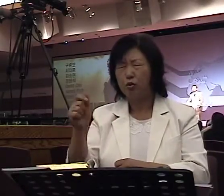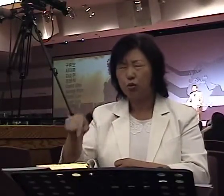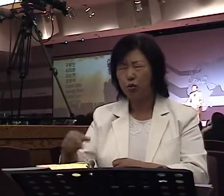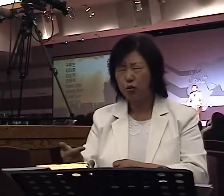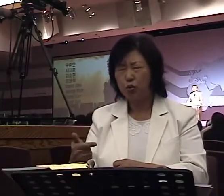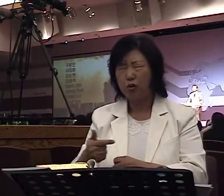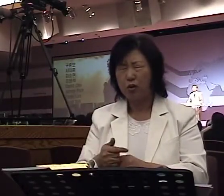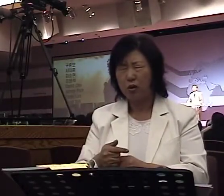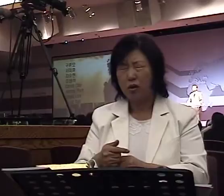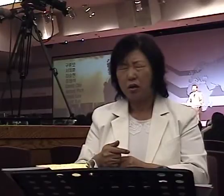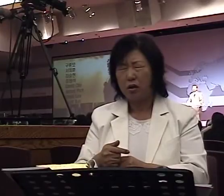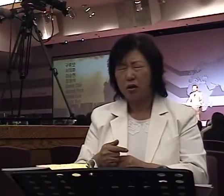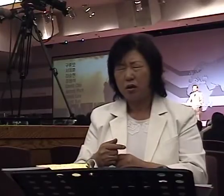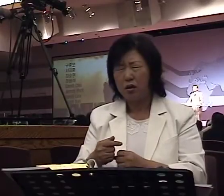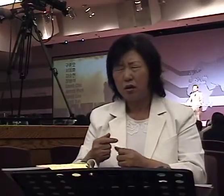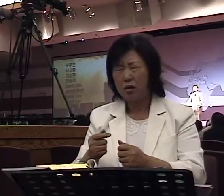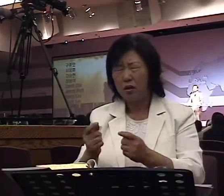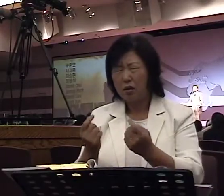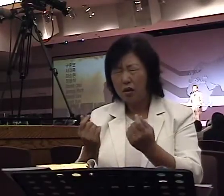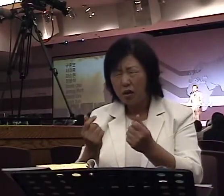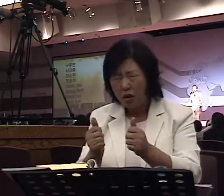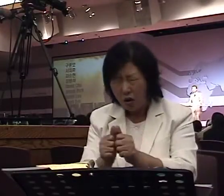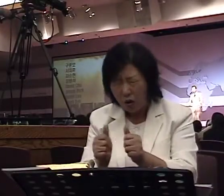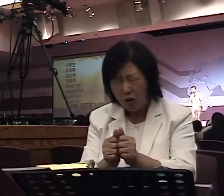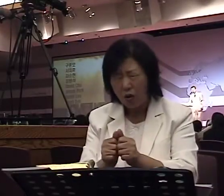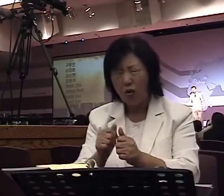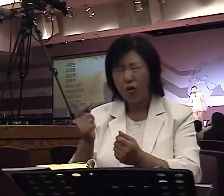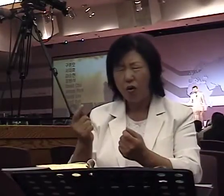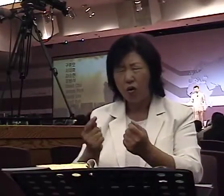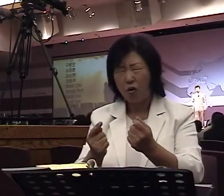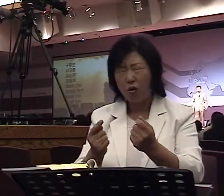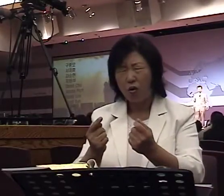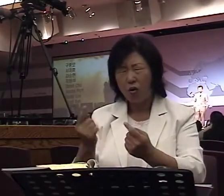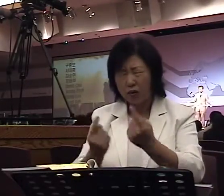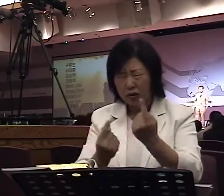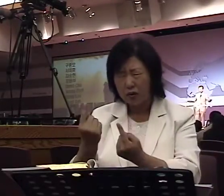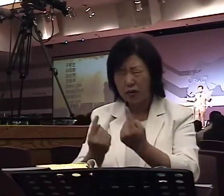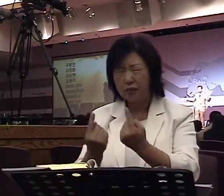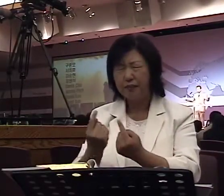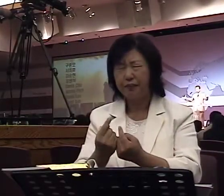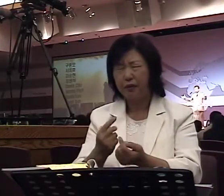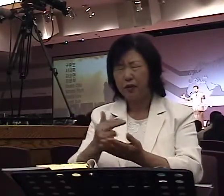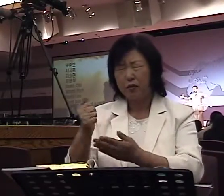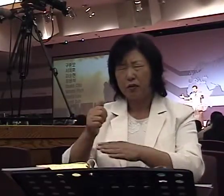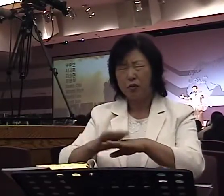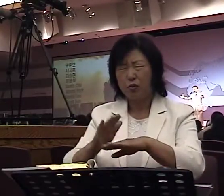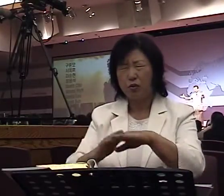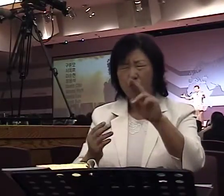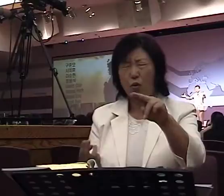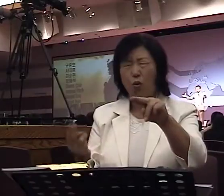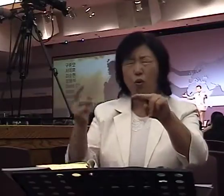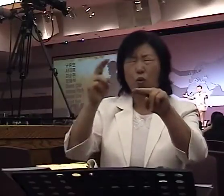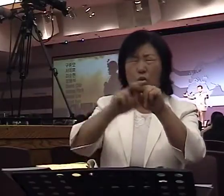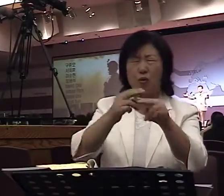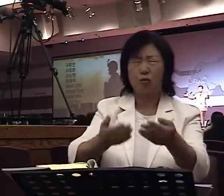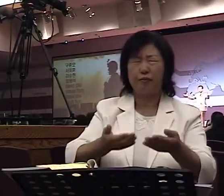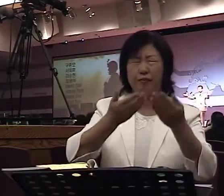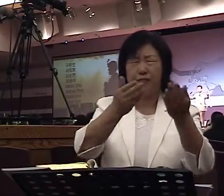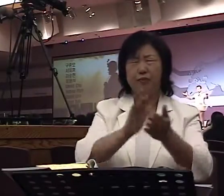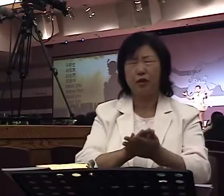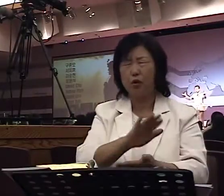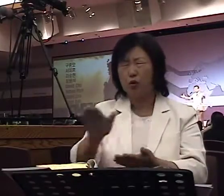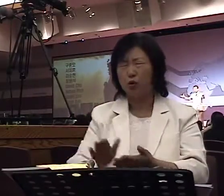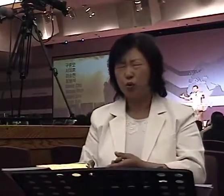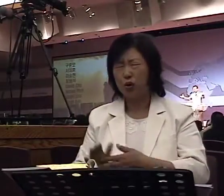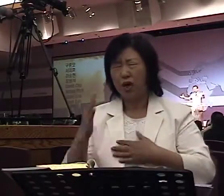초 형제, 제임스 팔 형제, 데이비드 리 형제, 로이서 형제, 주님의 손에 올려드립니다. 우리의